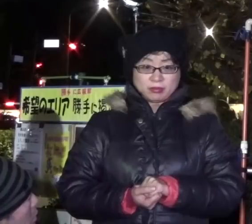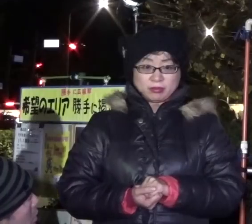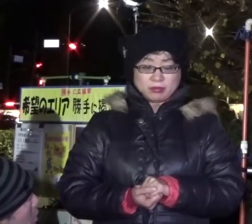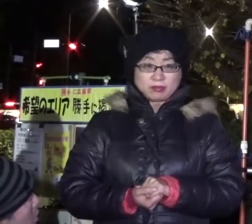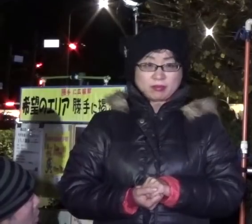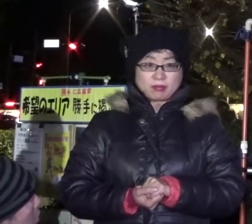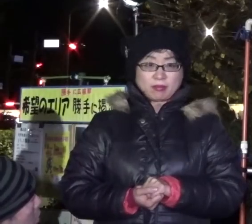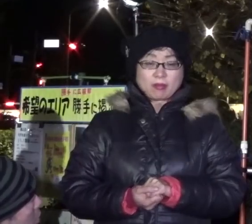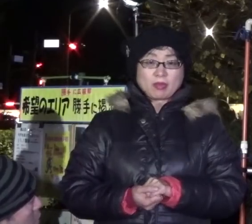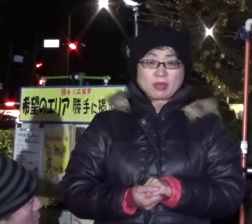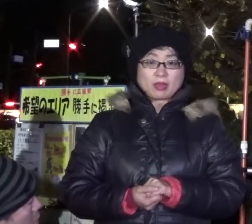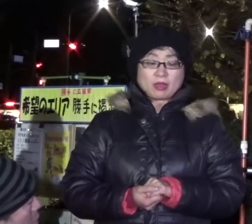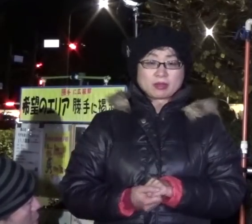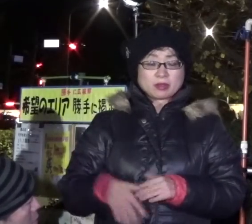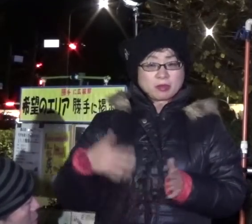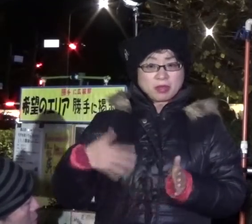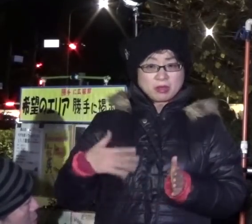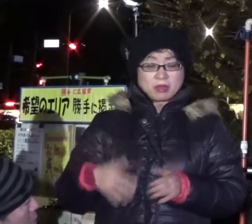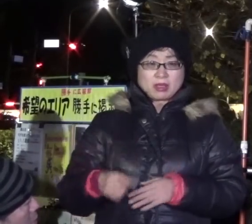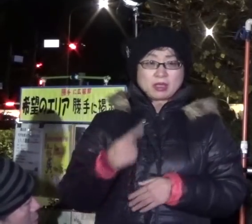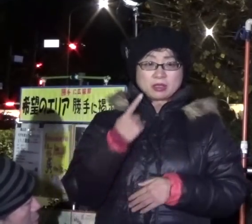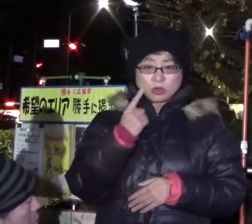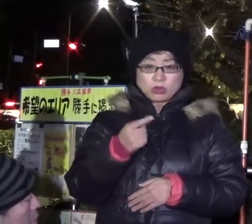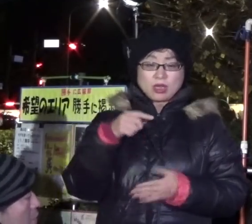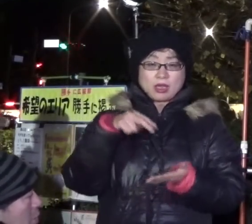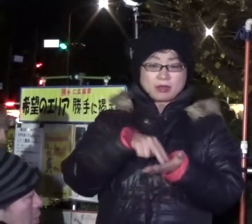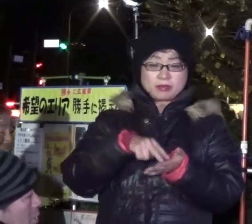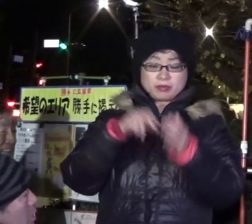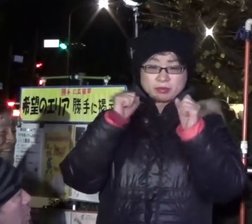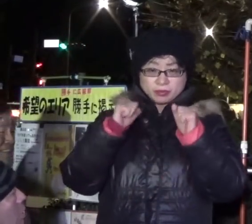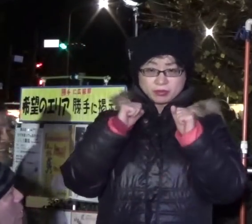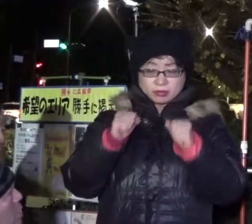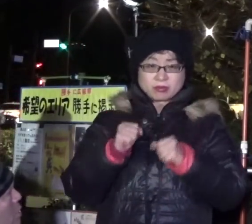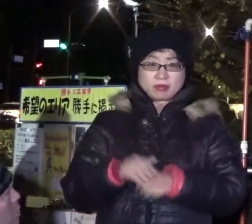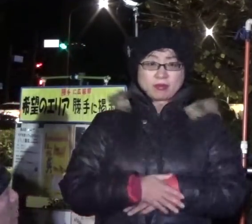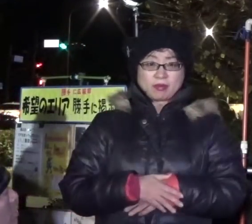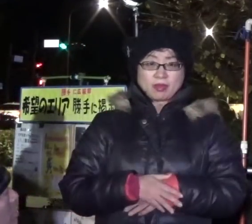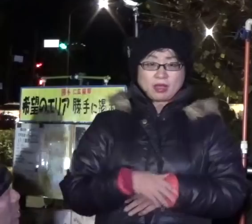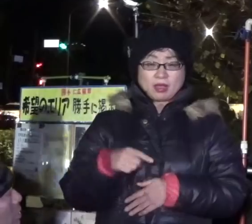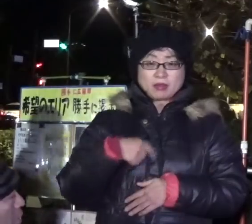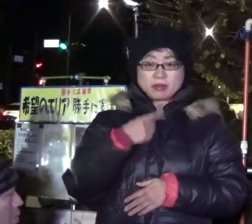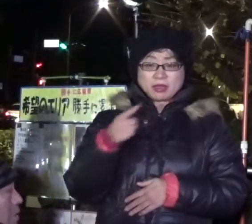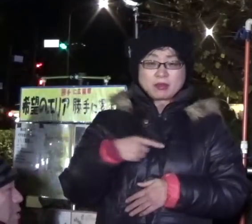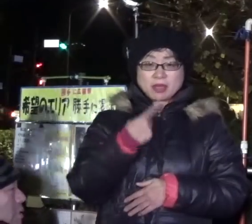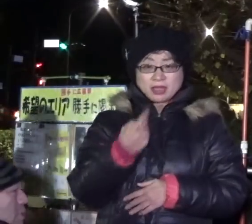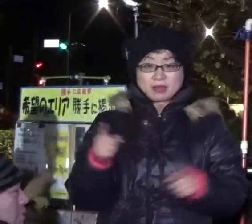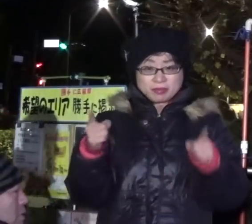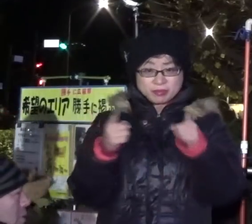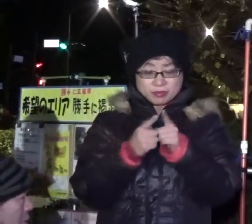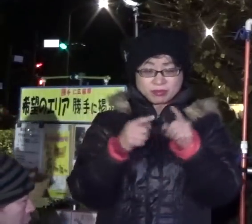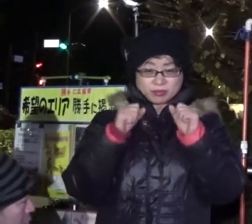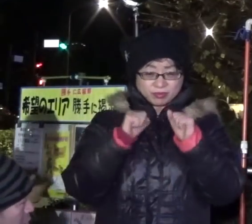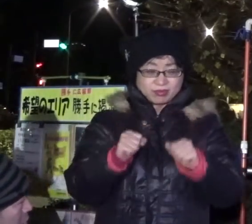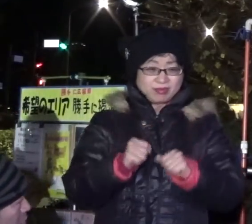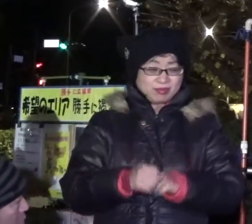まあこんなような調子でまだまだ一人で頑張りますけれども、皆さんまたお会いしましょうね。はい、